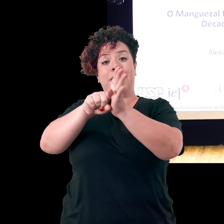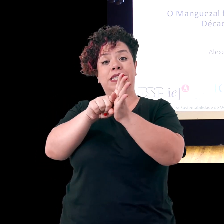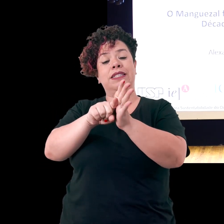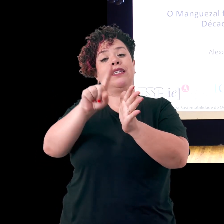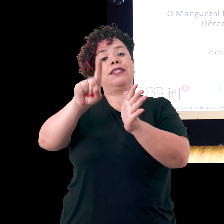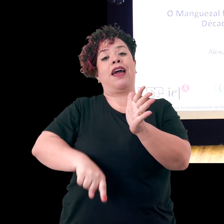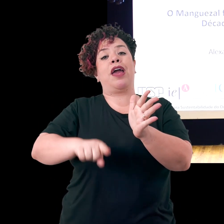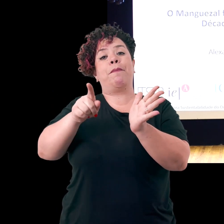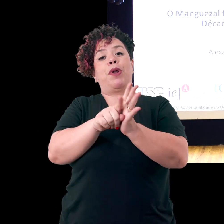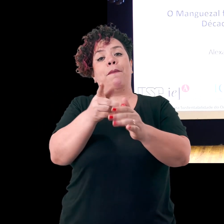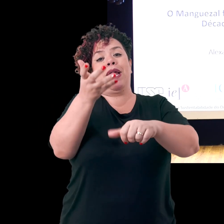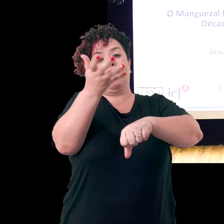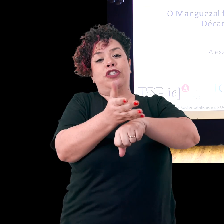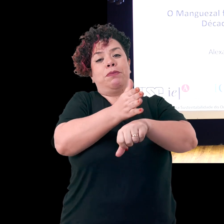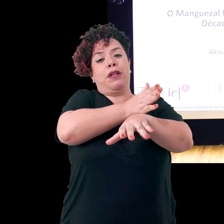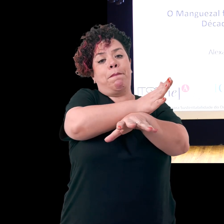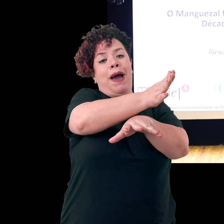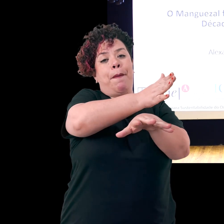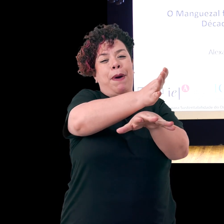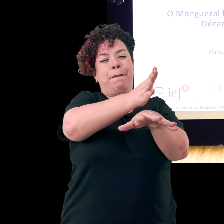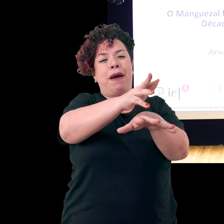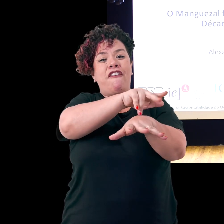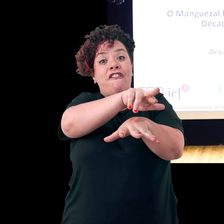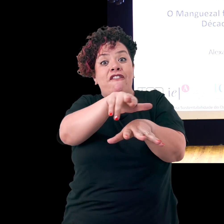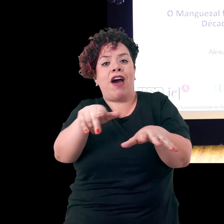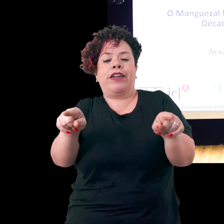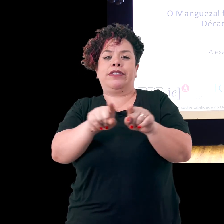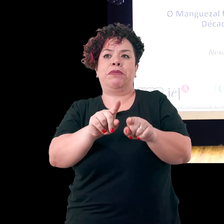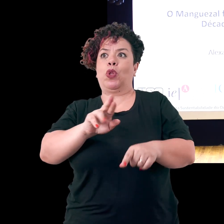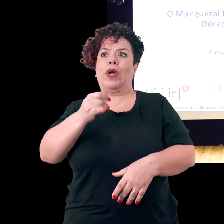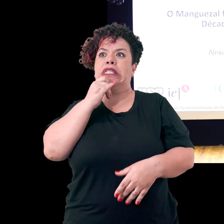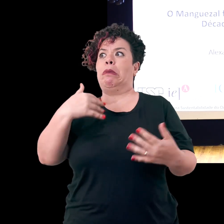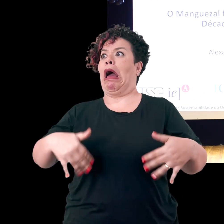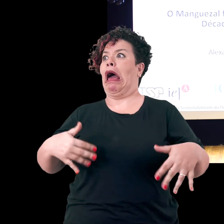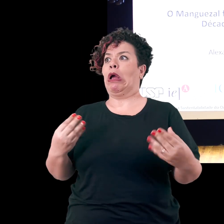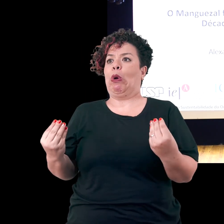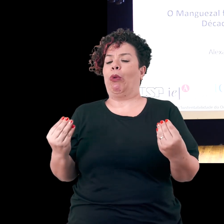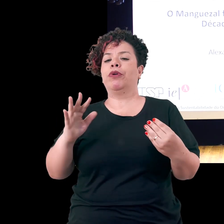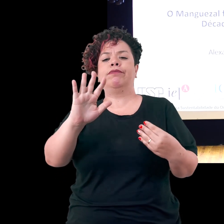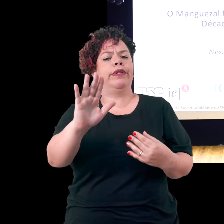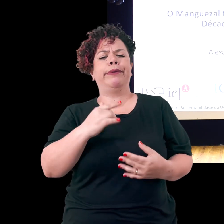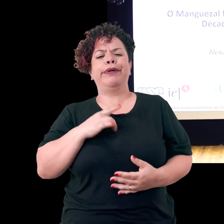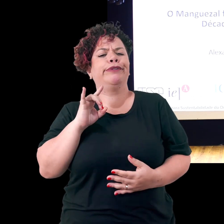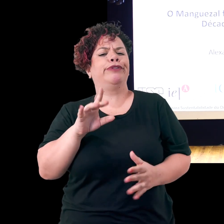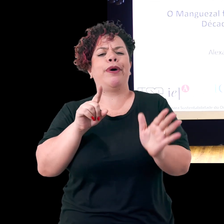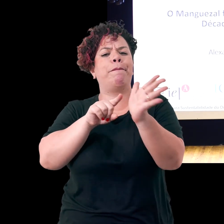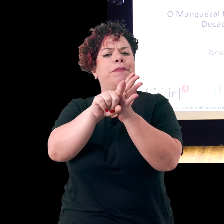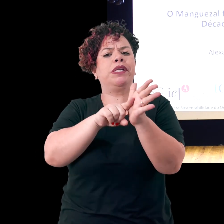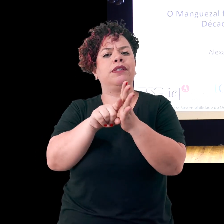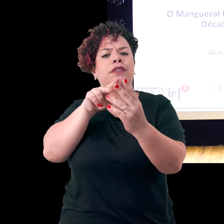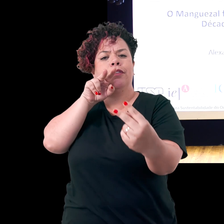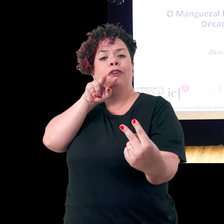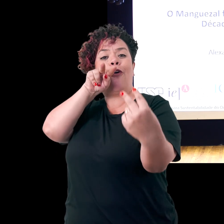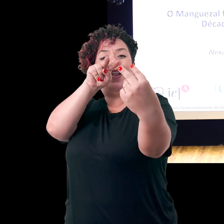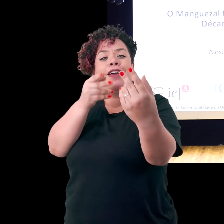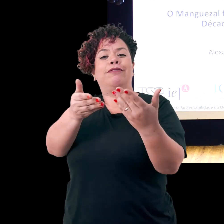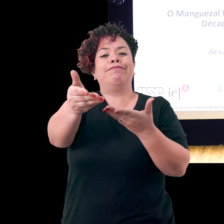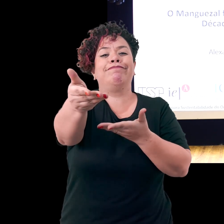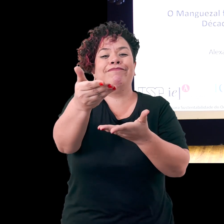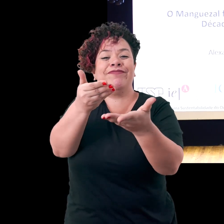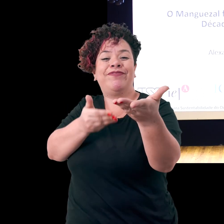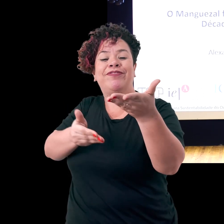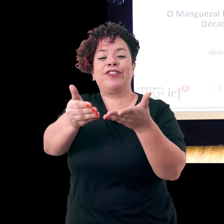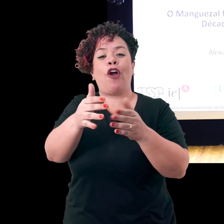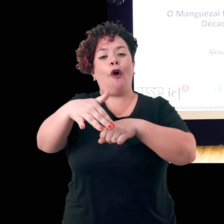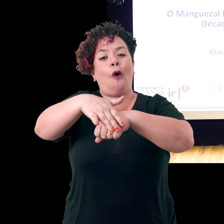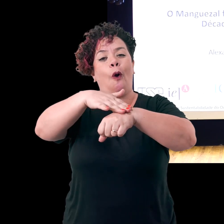transdisciplinar, né? Que não é um bicho de 7 cabeças, é simplesmente a pesquisa que a gente faz olhando no olho,